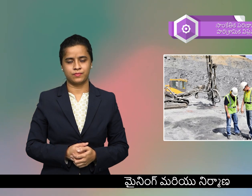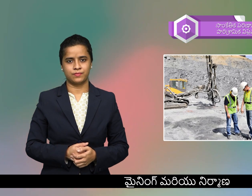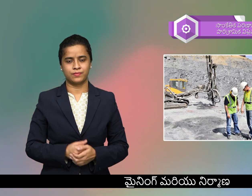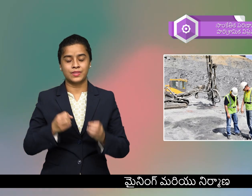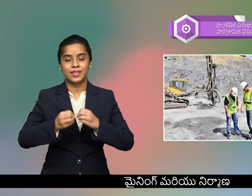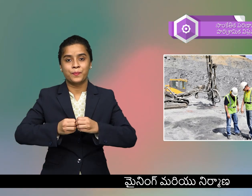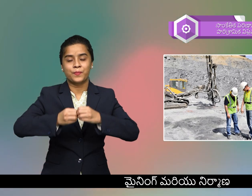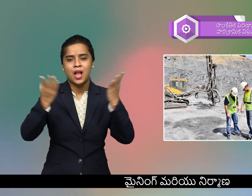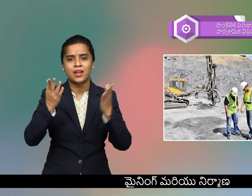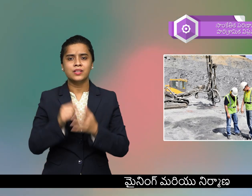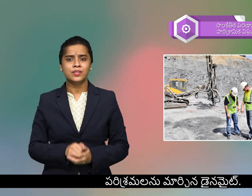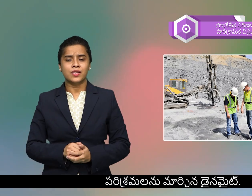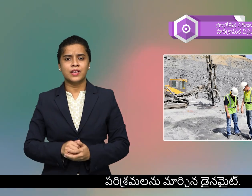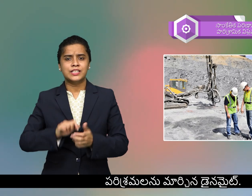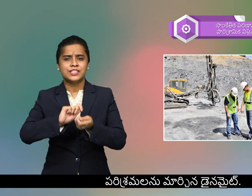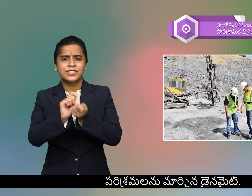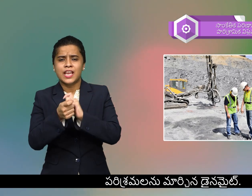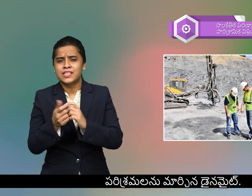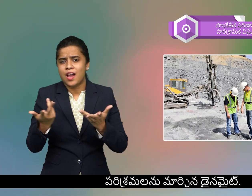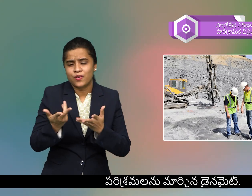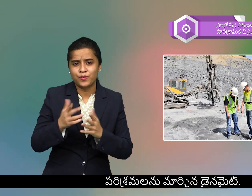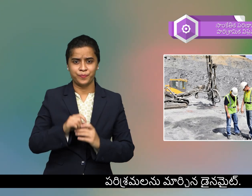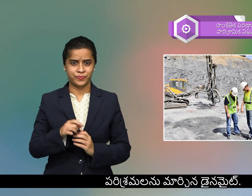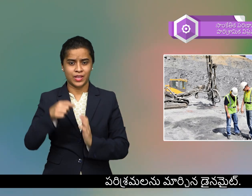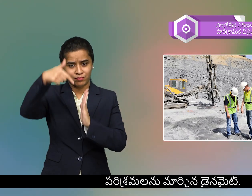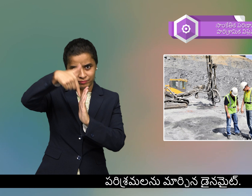మరియు నిర్మాణ పరిశ్రమలను మార్చిన డైనమైట్.